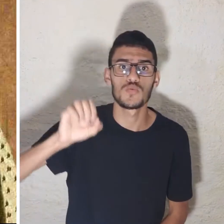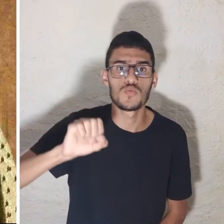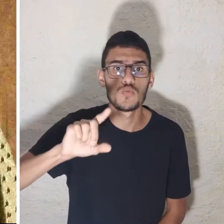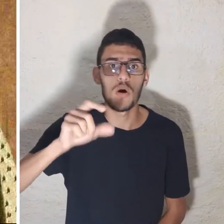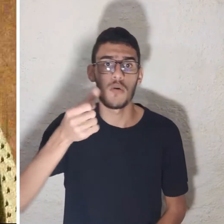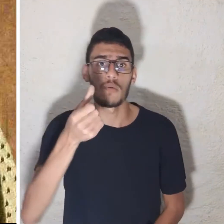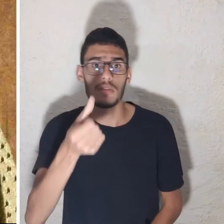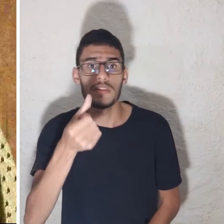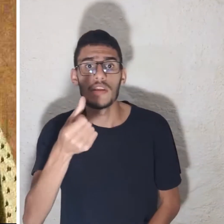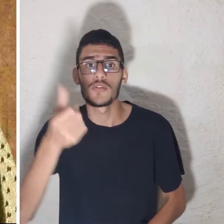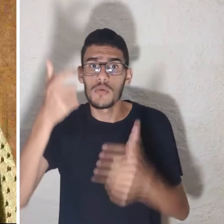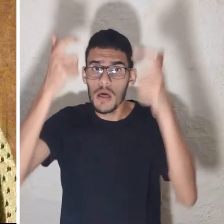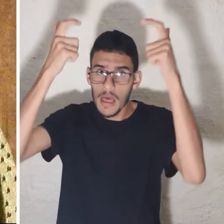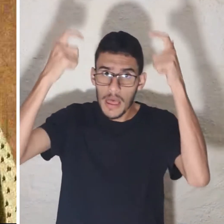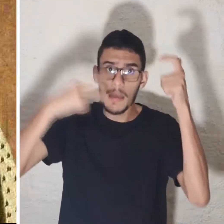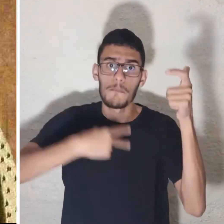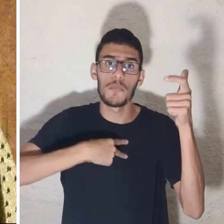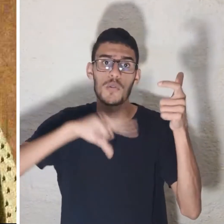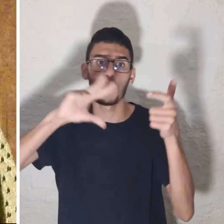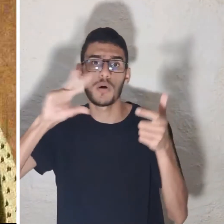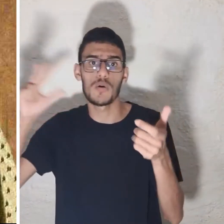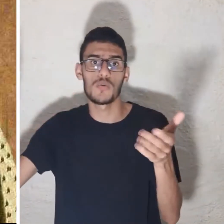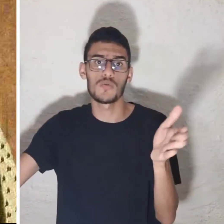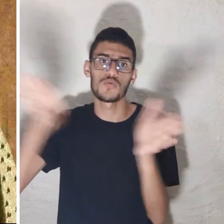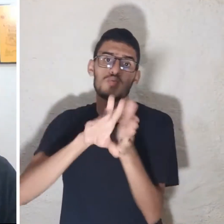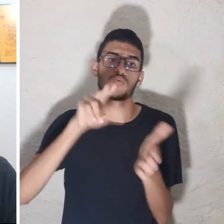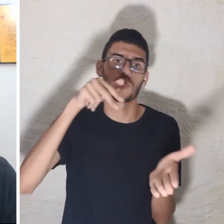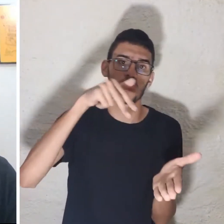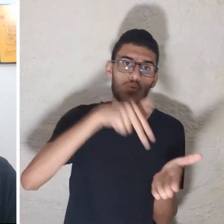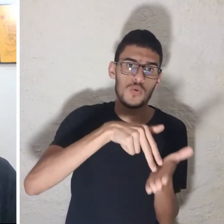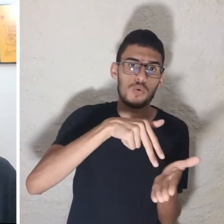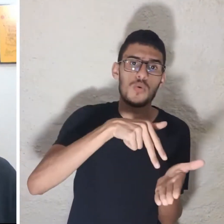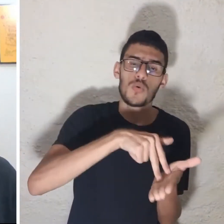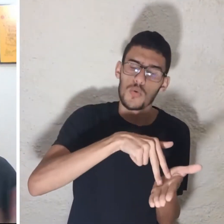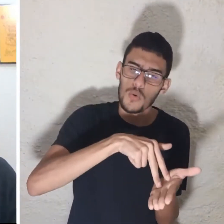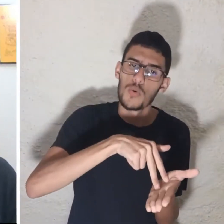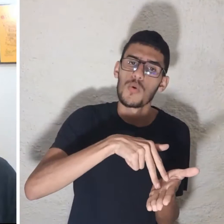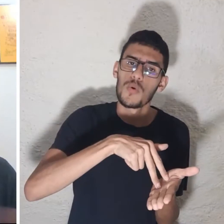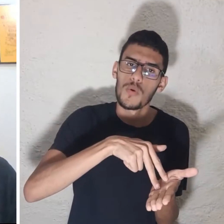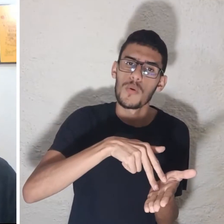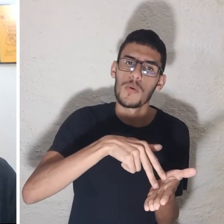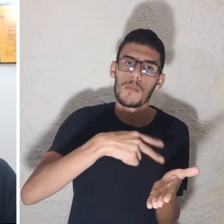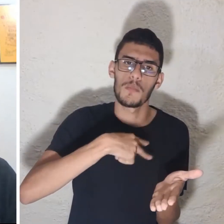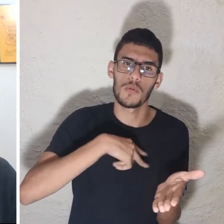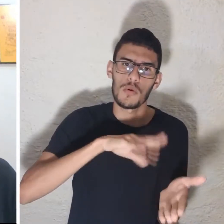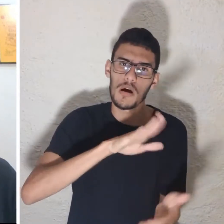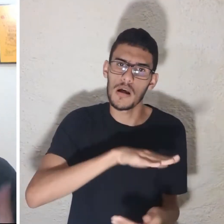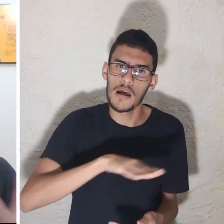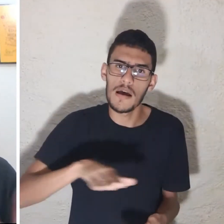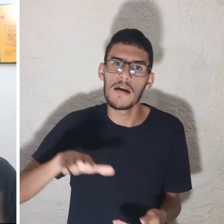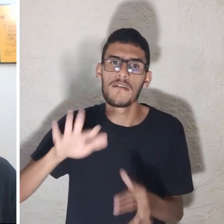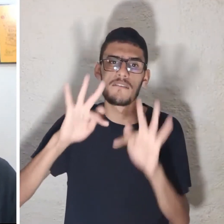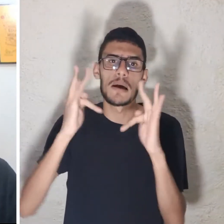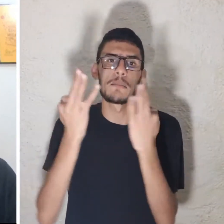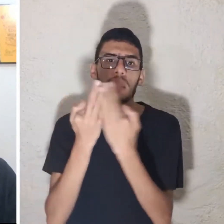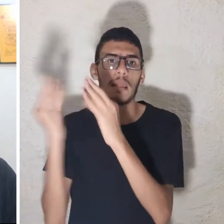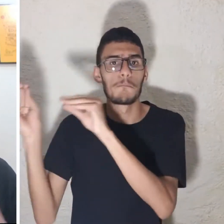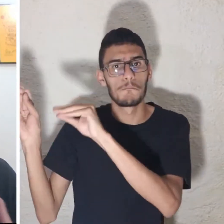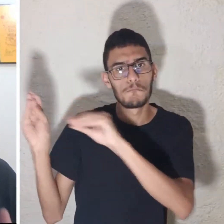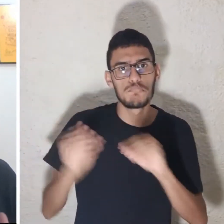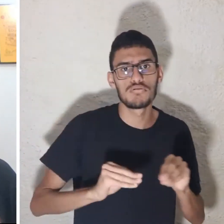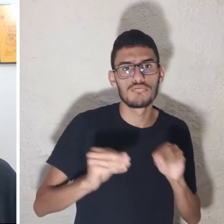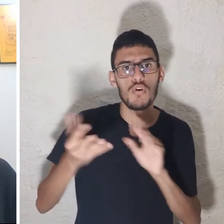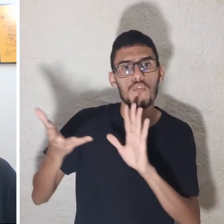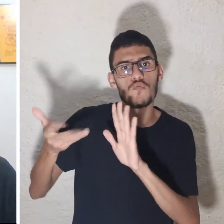de Portugal. Ele veio para cá, para o Brasil, ainda criança, ele nasceu em Portugal, Dom Pedro I, veio para cá quando a família